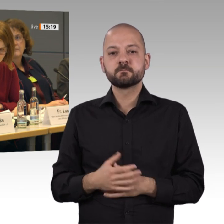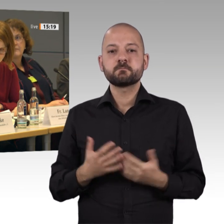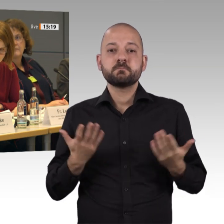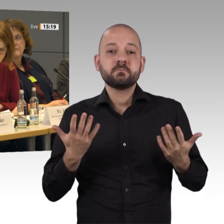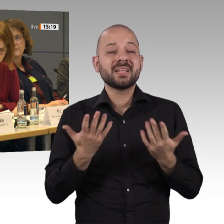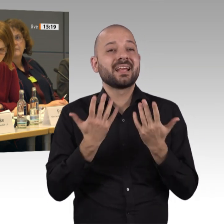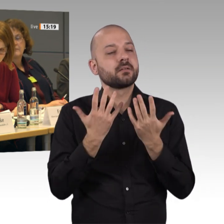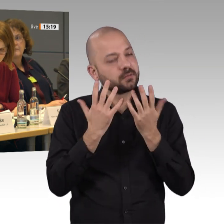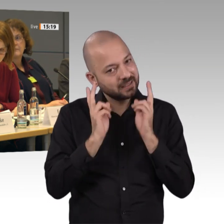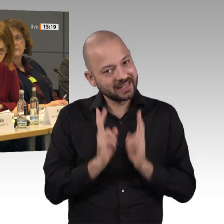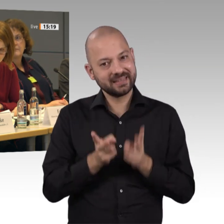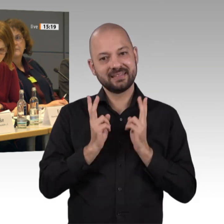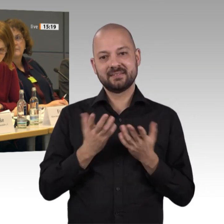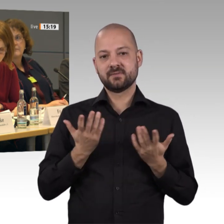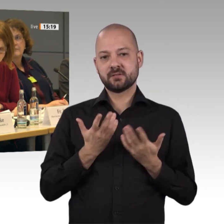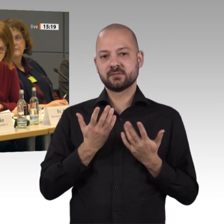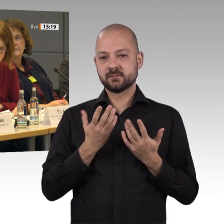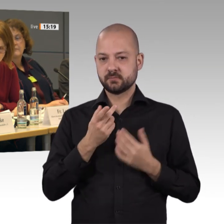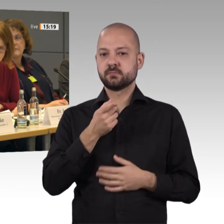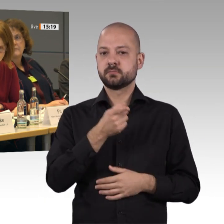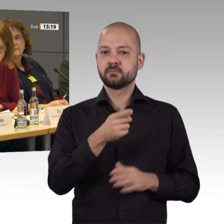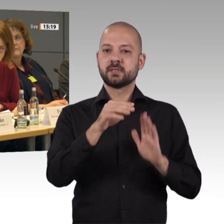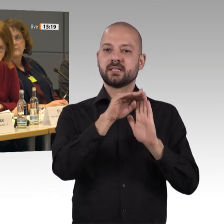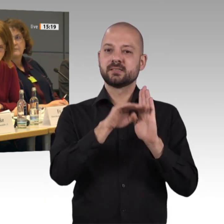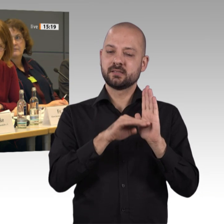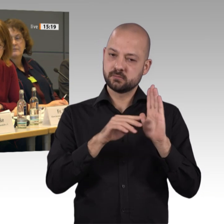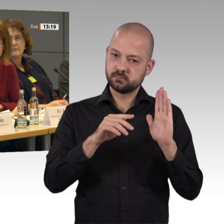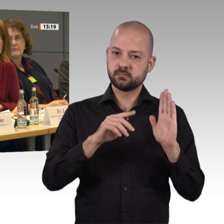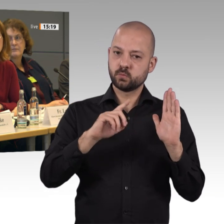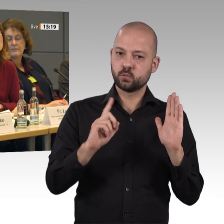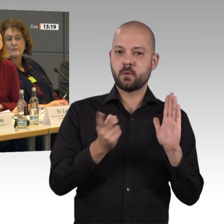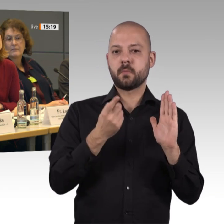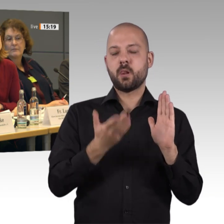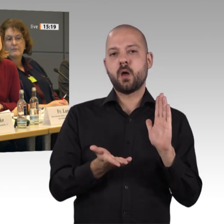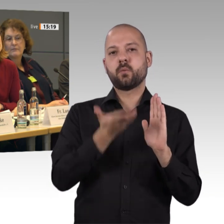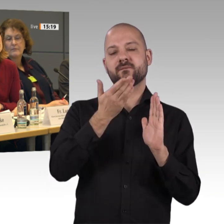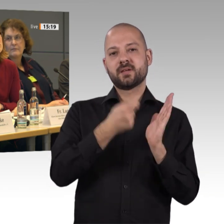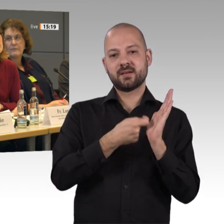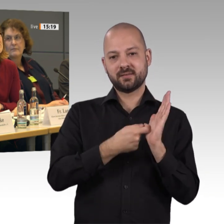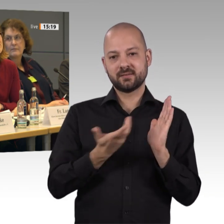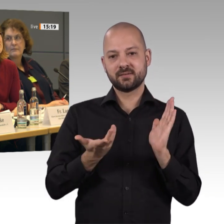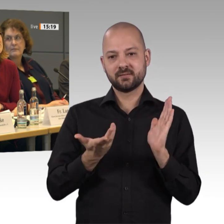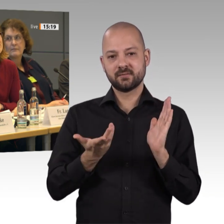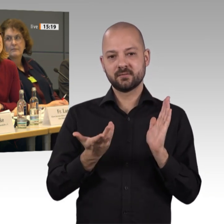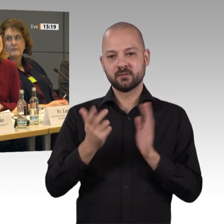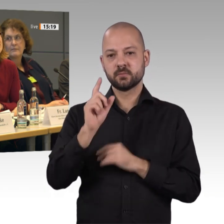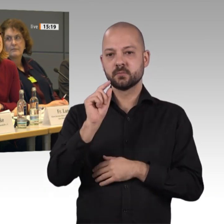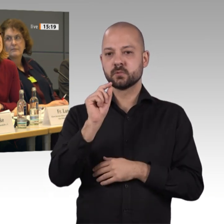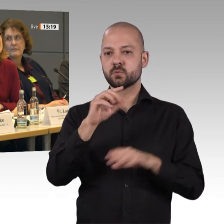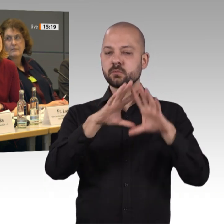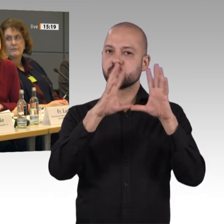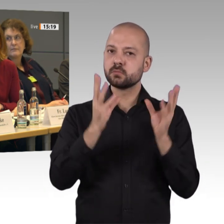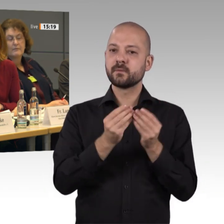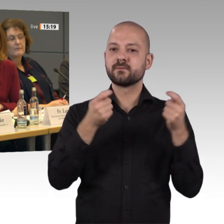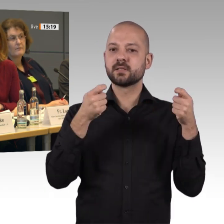ist. Die Frage ist auch, konsequent wäre dann wiederum, dass insgesamt die Einkommens- und Vermögensheranziehung